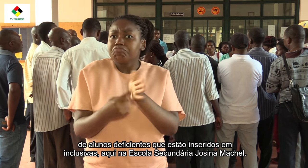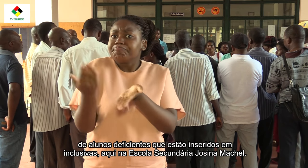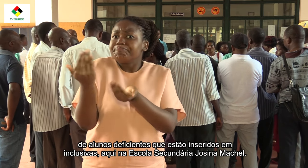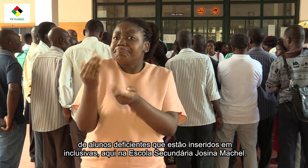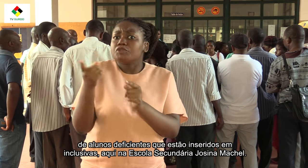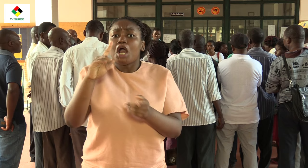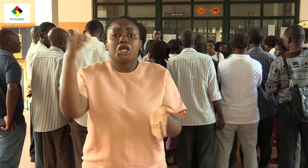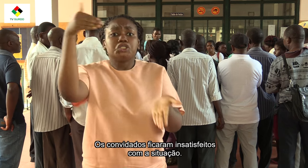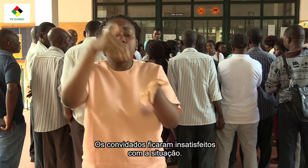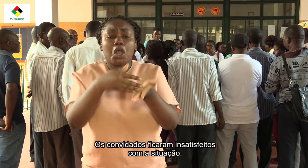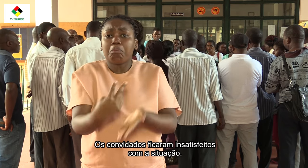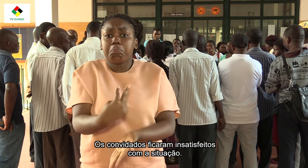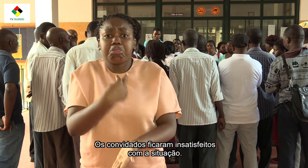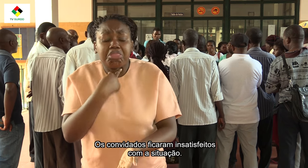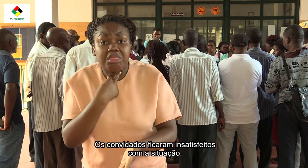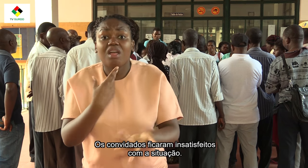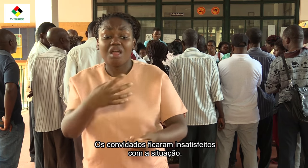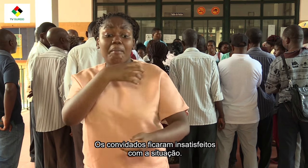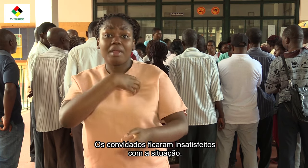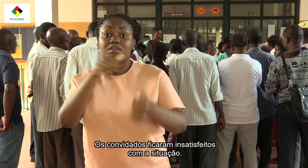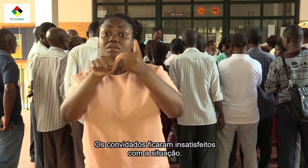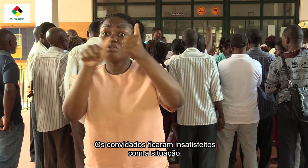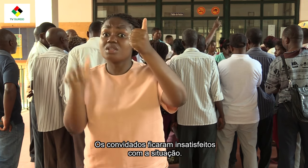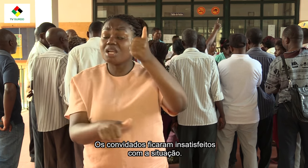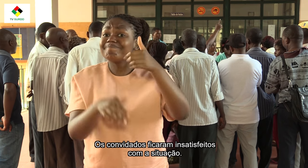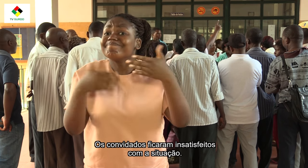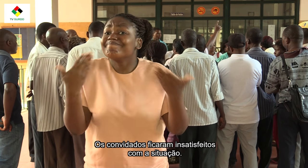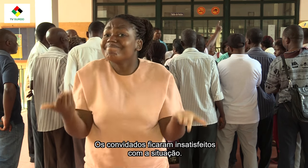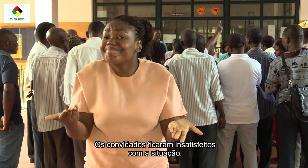Jusina Machel. Os convidados ficaram insatisfeitos com a situação.